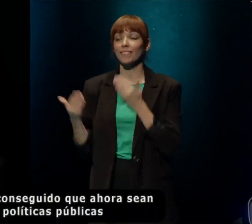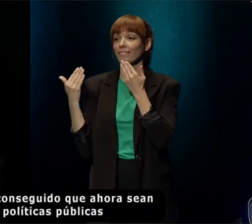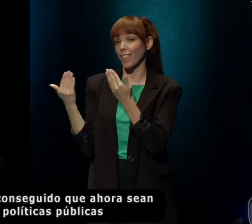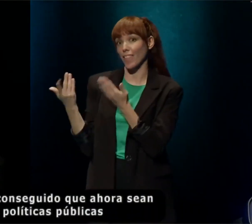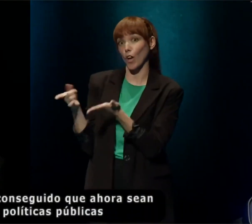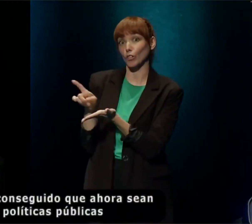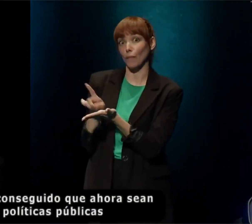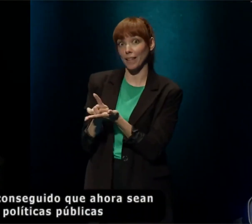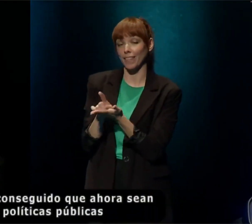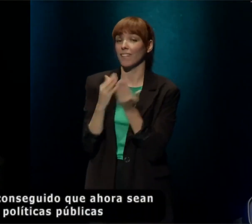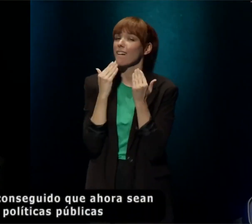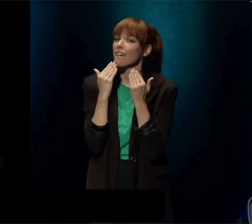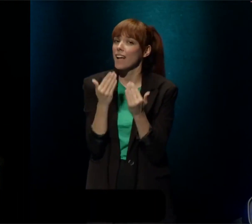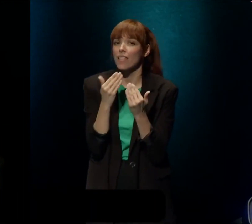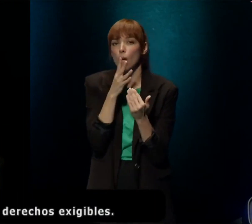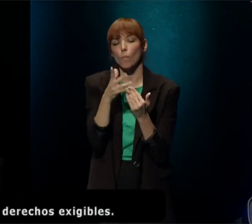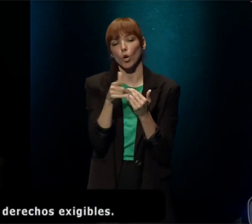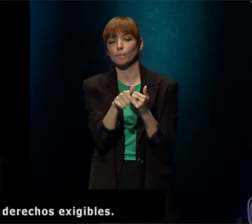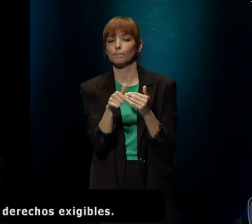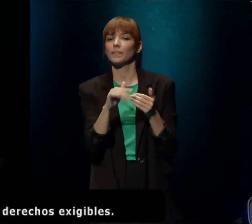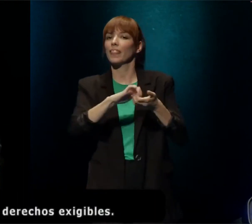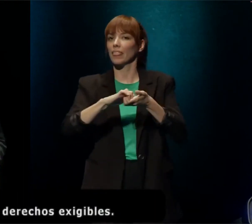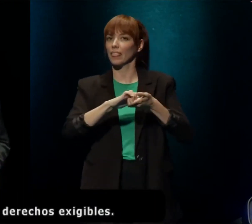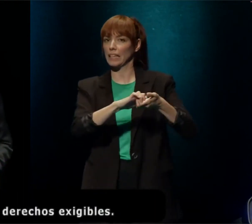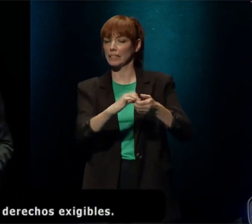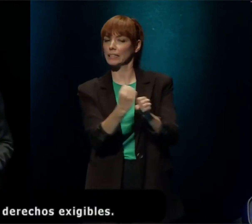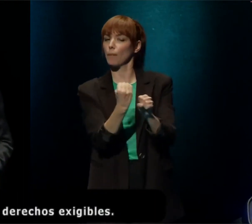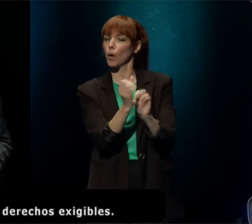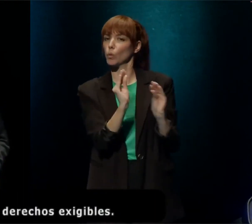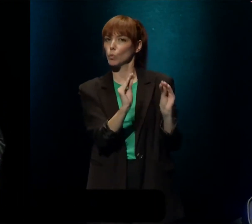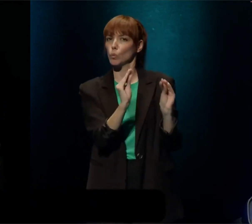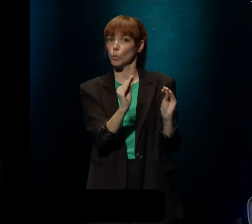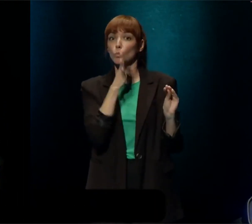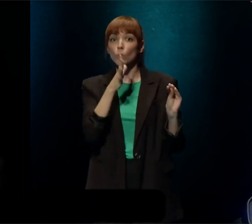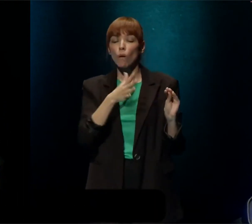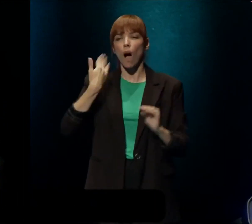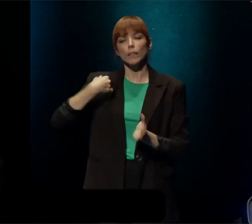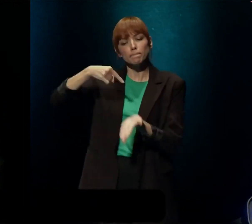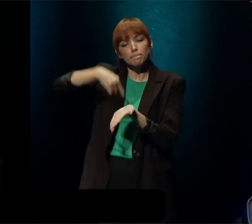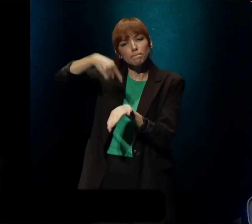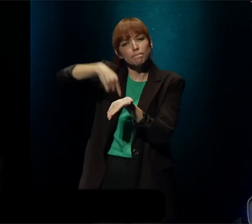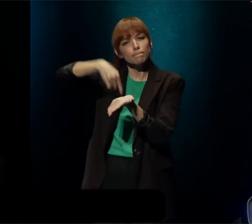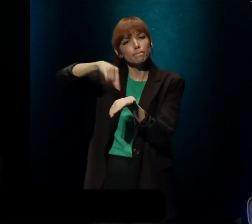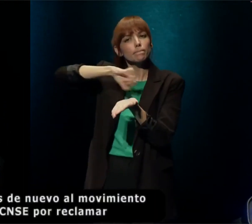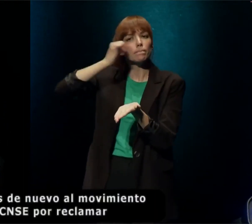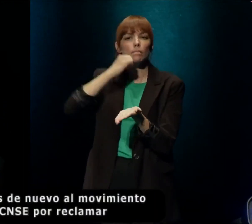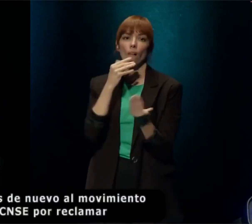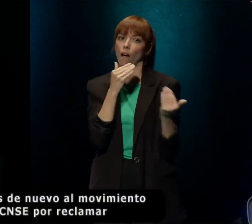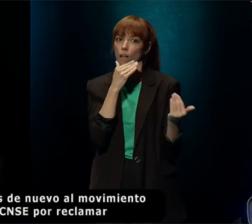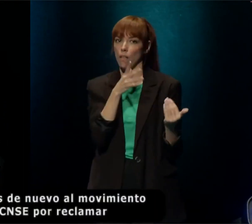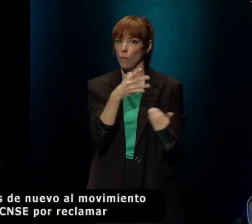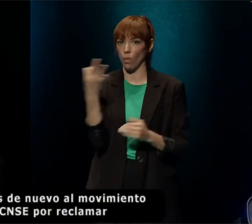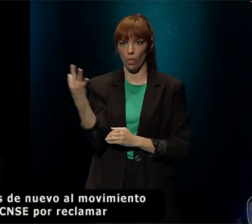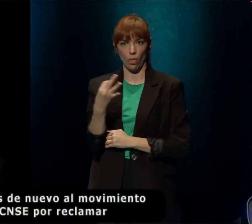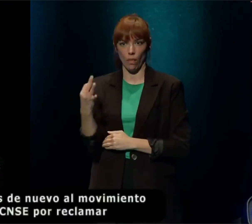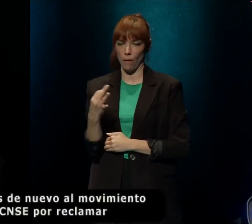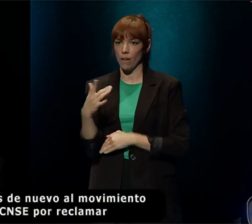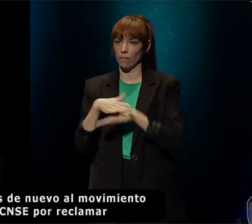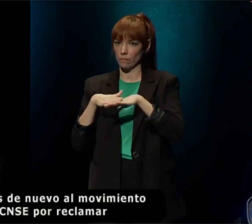al movimiento CENSE por reclamar aquello que tenía que ser por decencia de